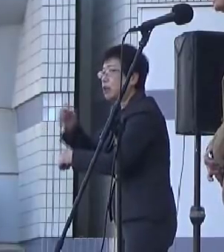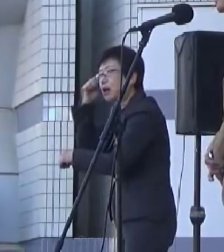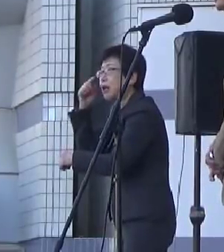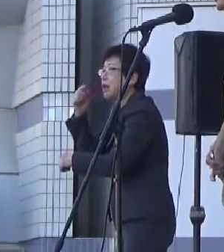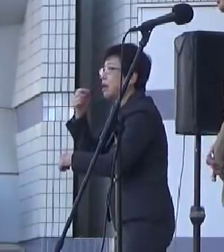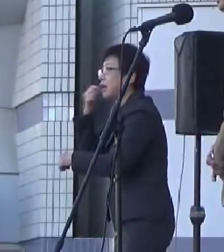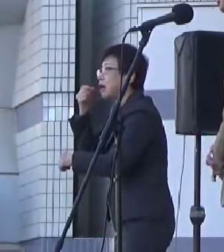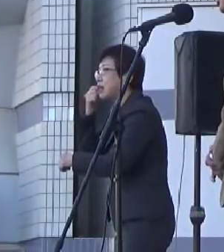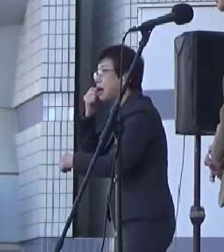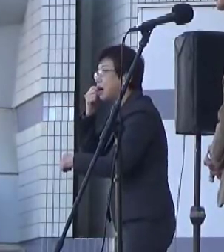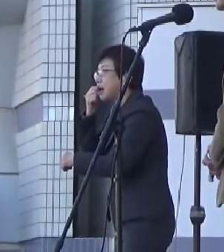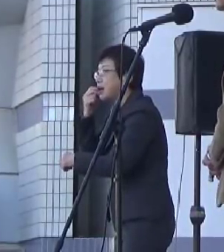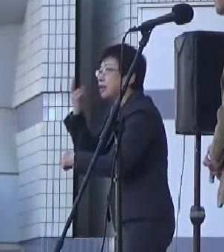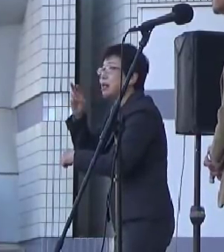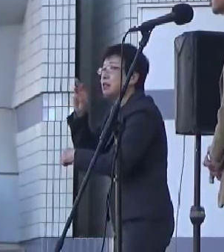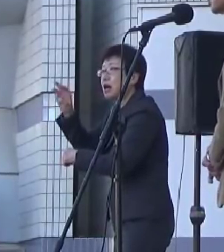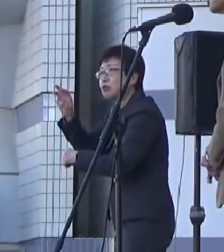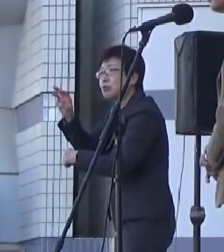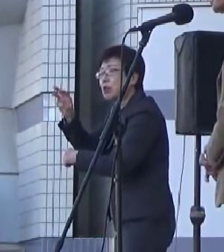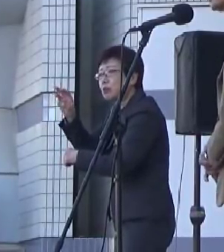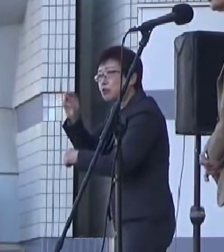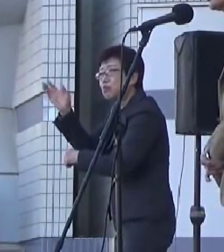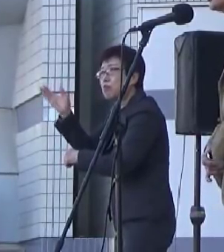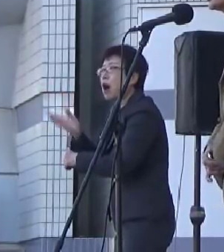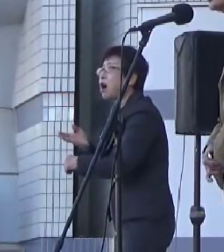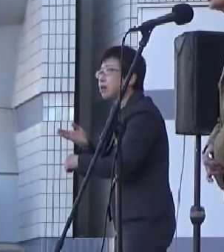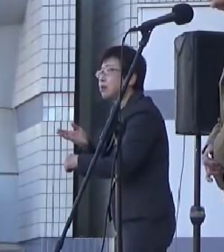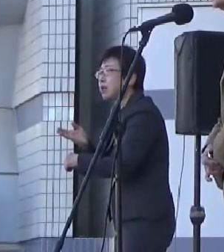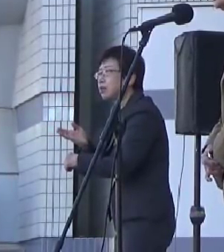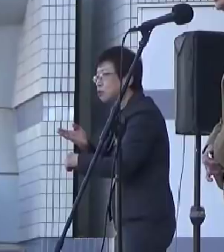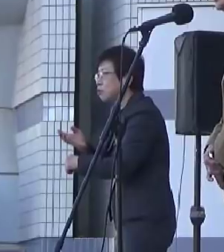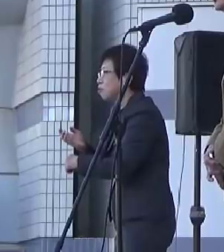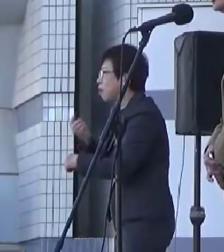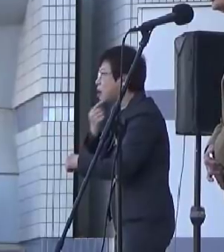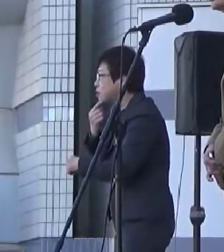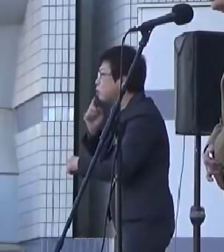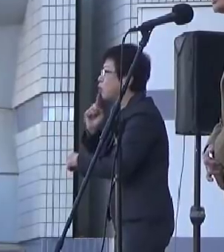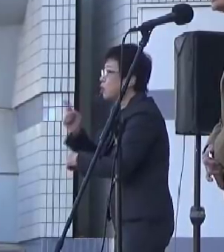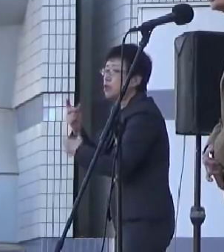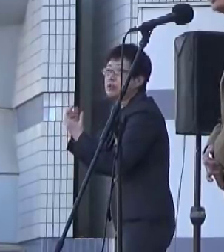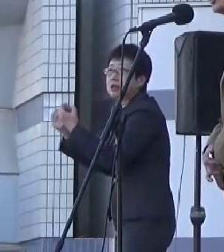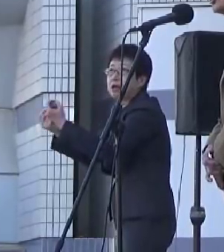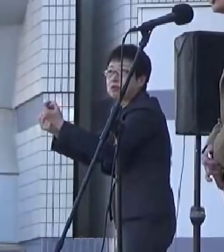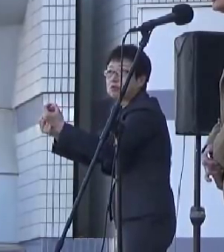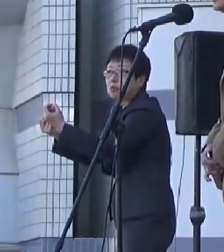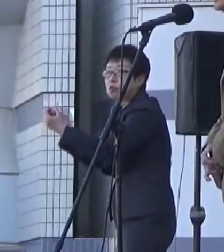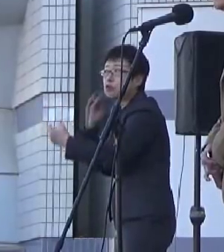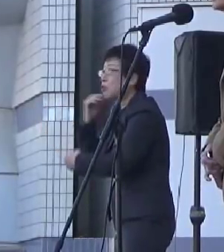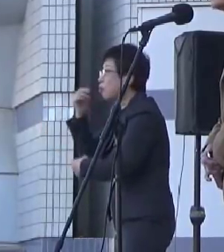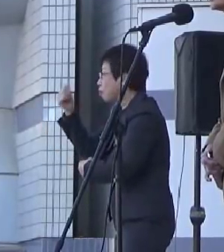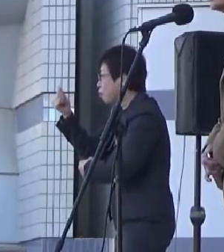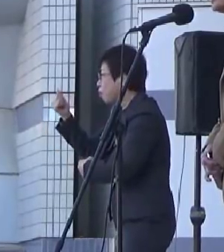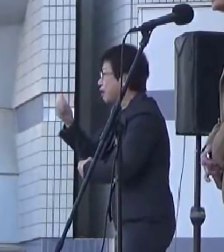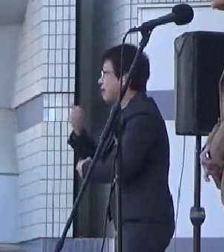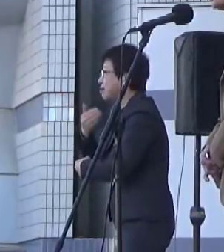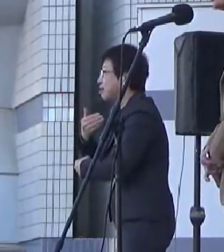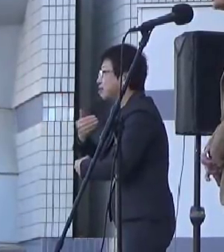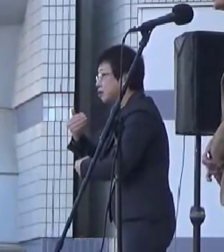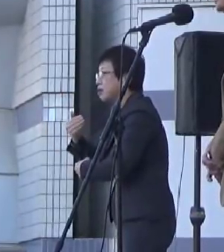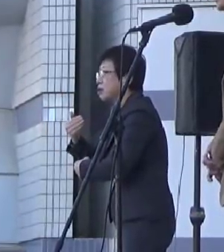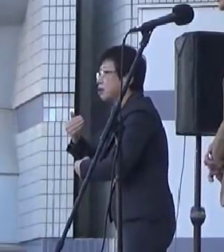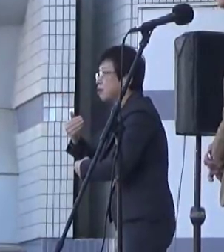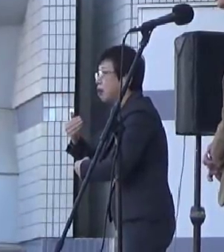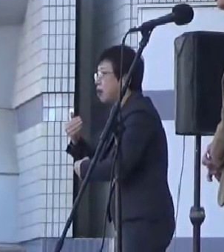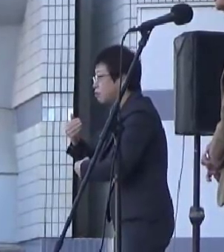だ2030年でも 20% という馬鹿げたことを言ってる、こういうふうな首相を私たちは首